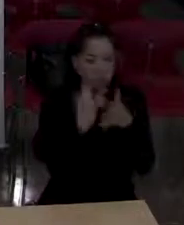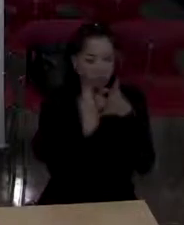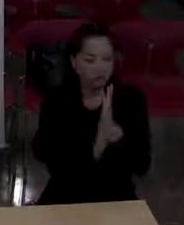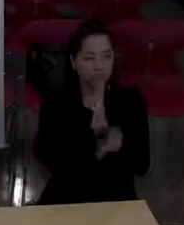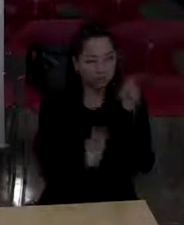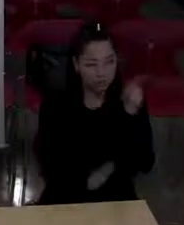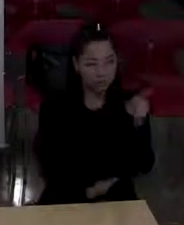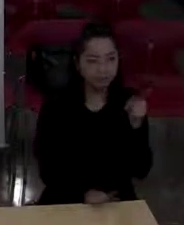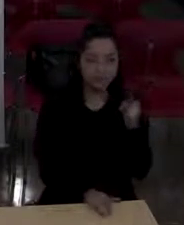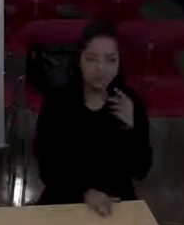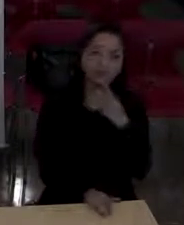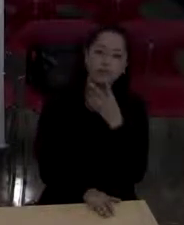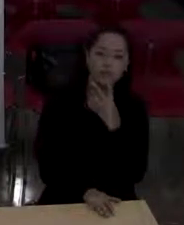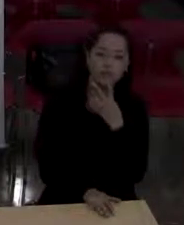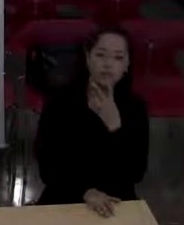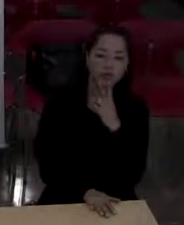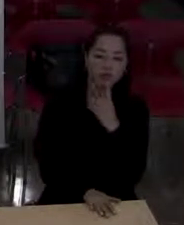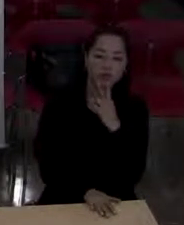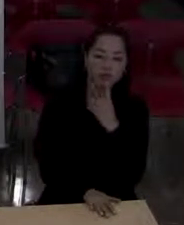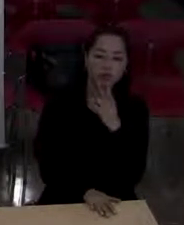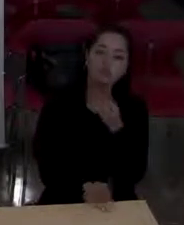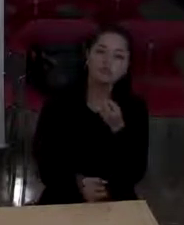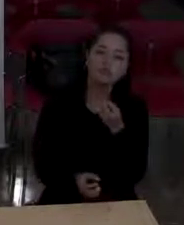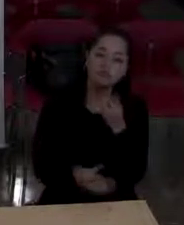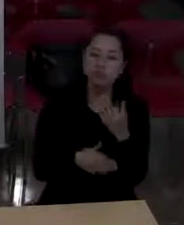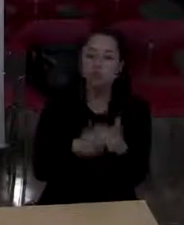desarrollando habilidades para la conversación.